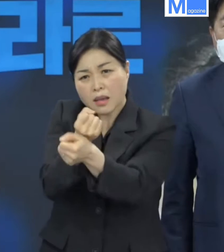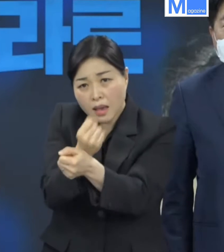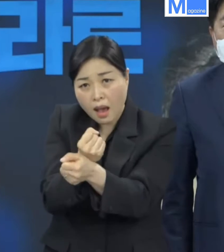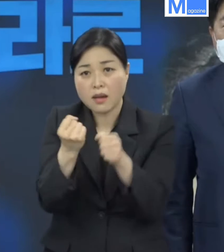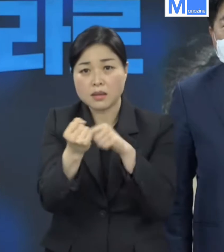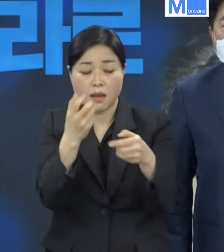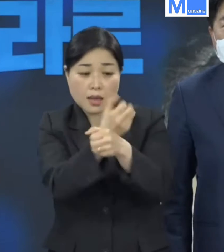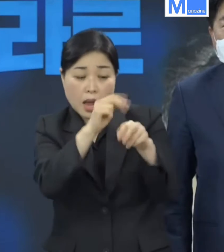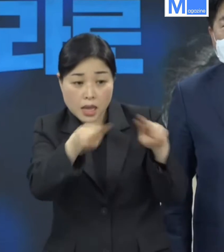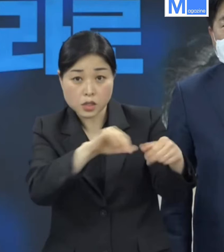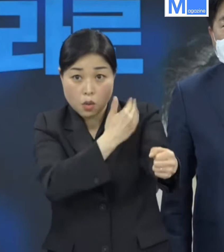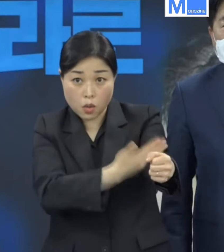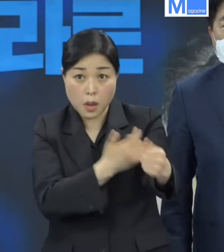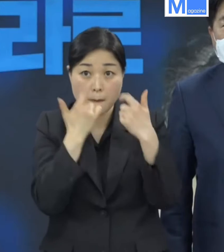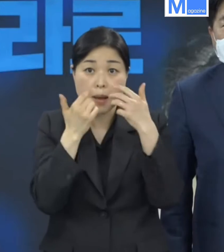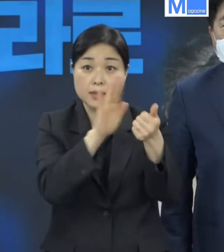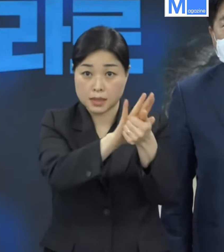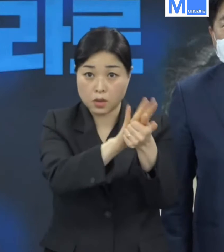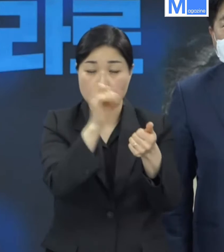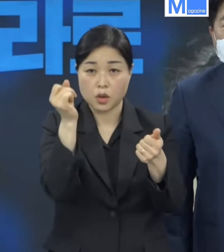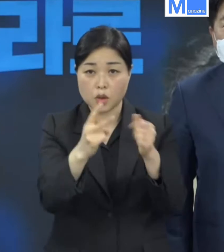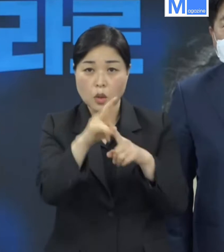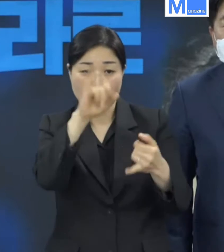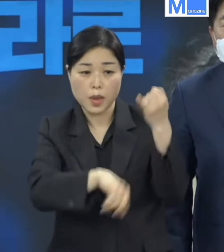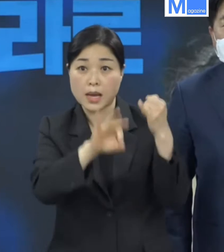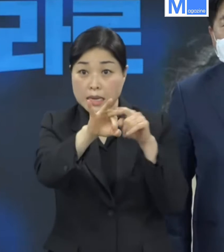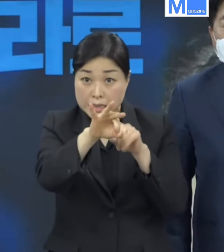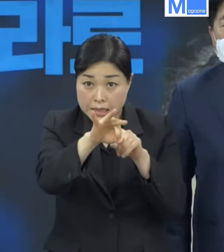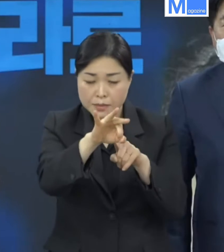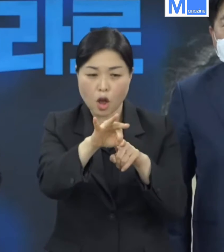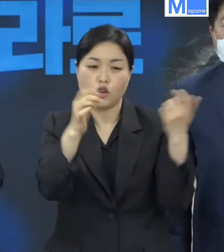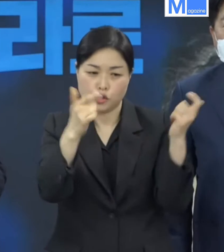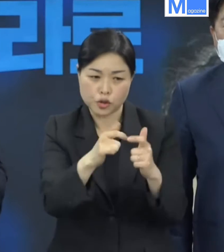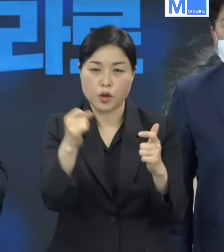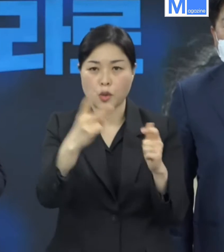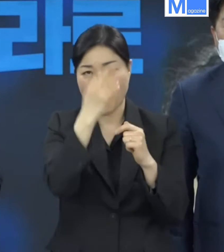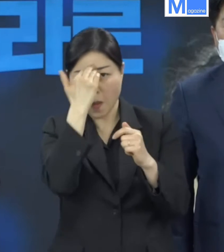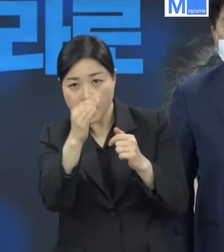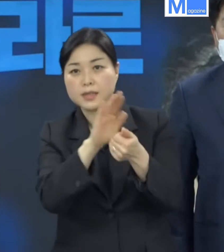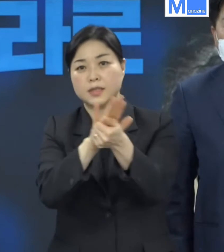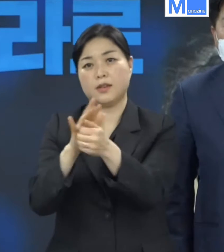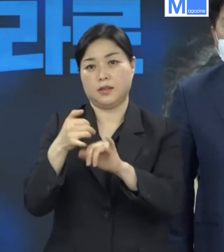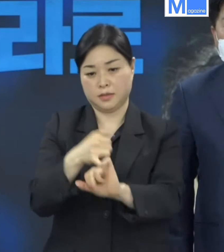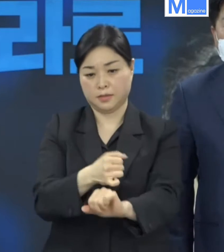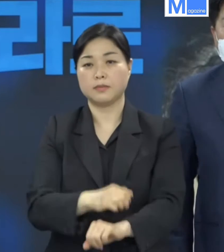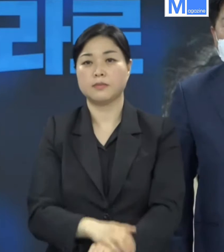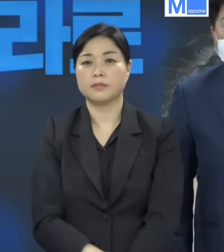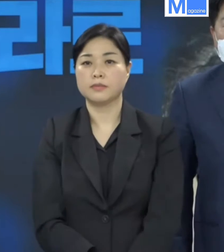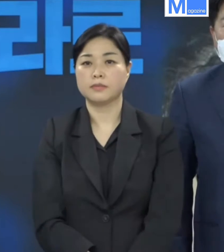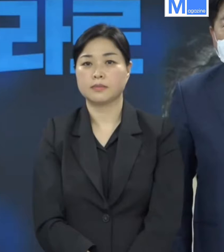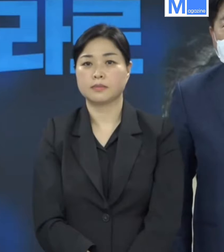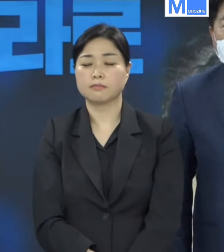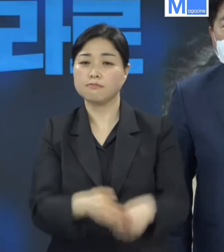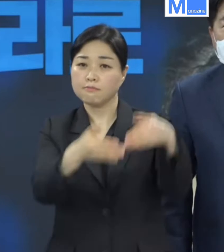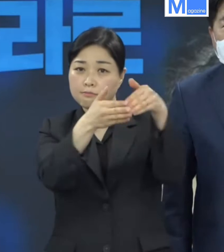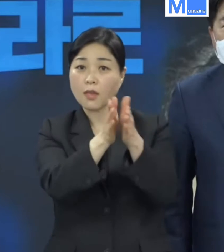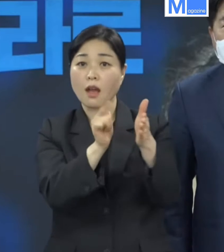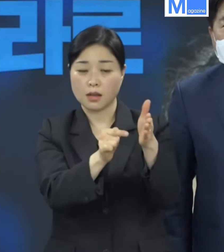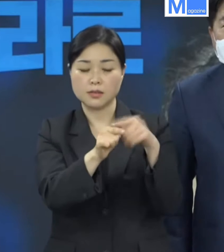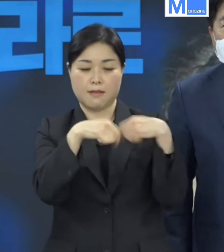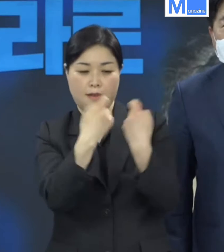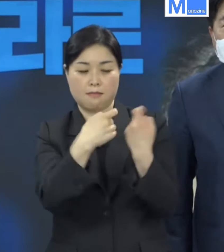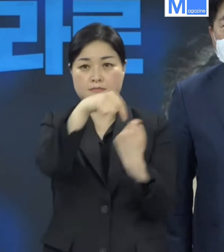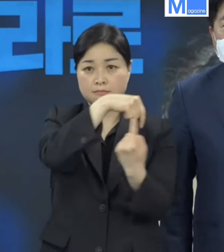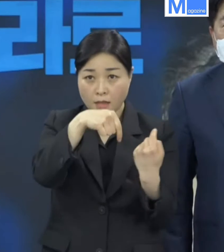보장하고 위약금을 완화하거나 면제하도록 지원하겠습니다. 폐업하는